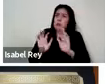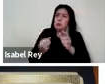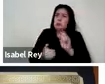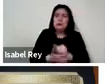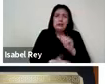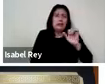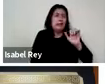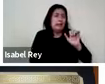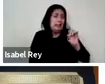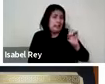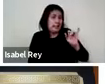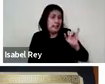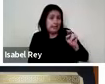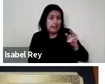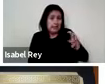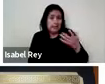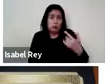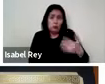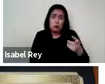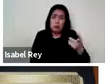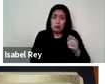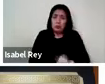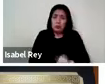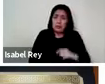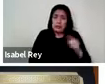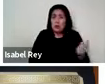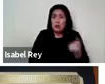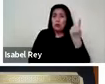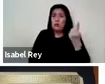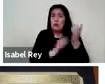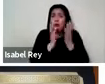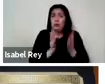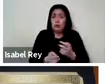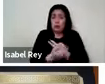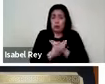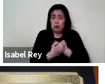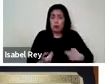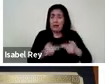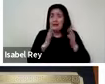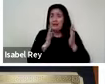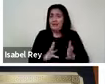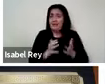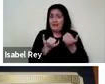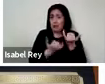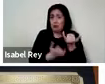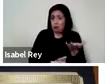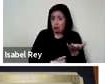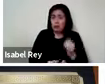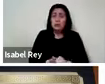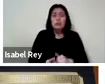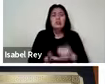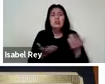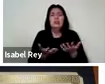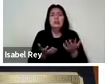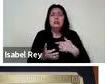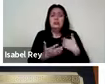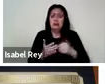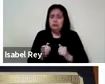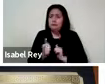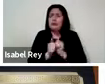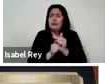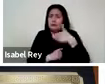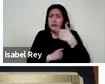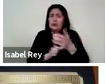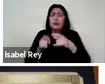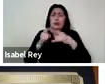Diana fue la única estudiante huancavelicana hasta el momento en ser clasificada a un